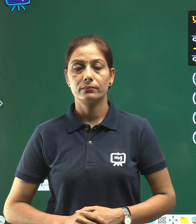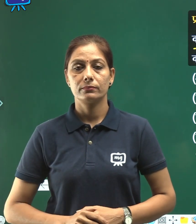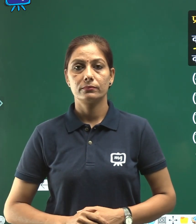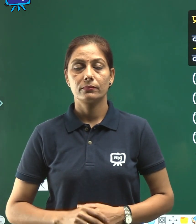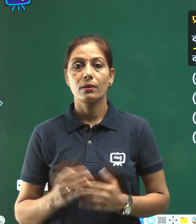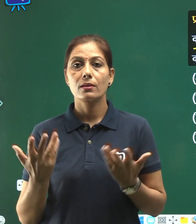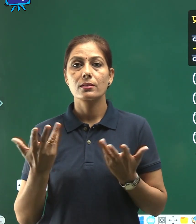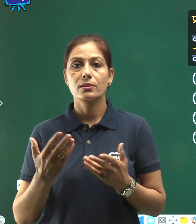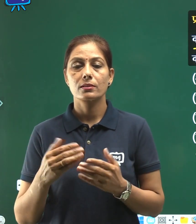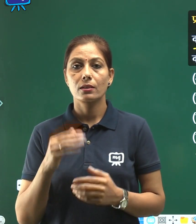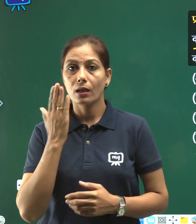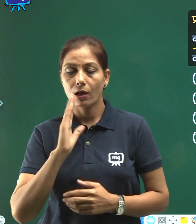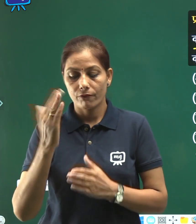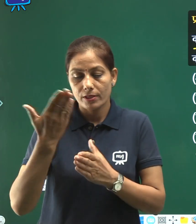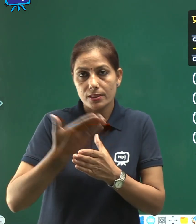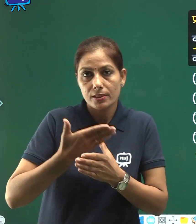किस काव्य संग्रह से